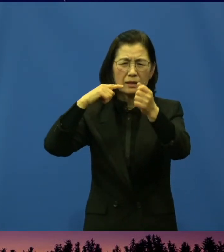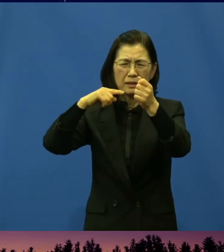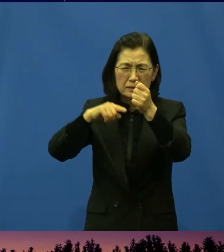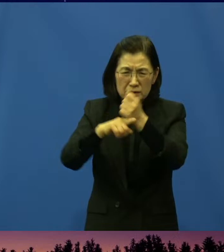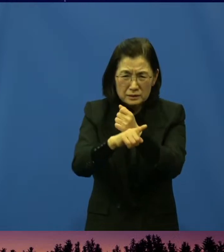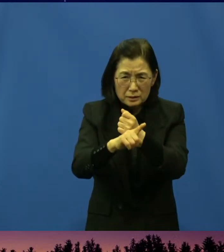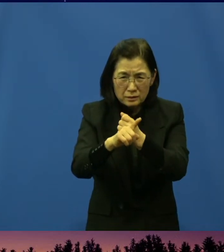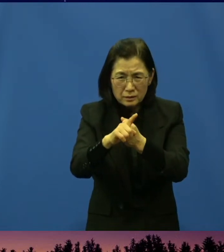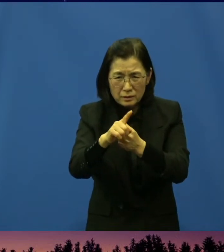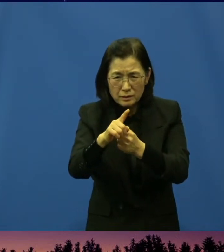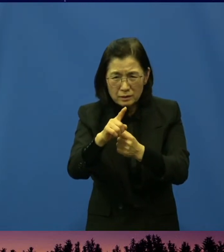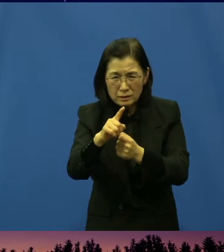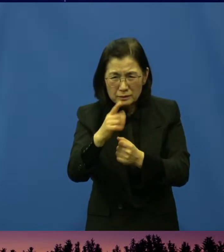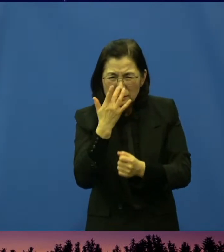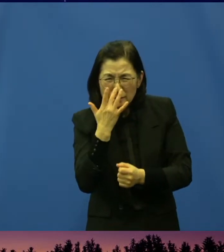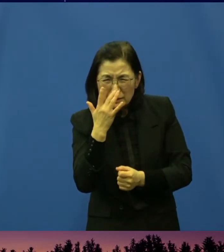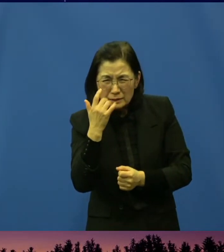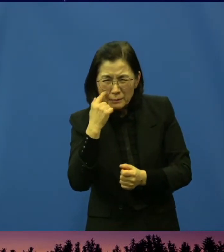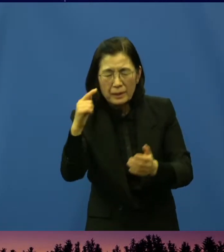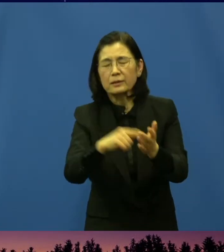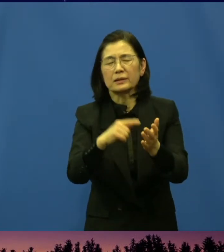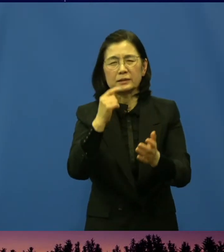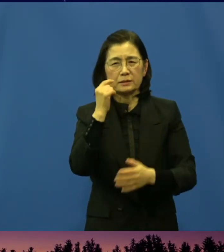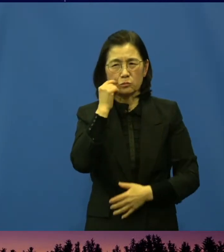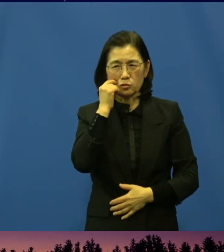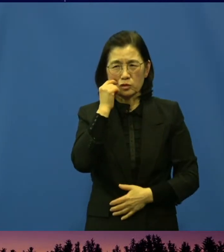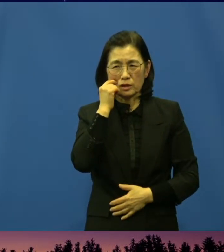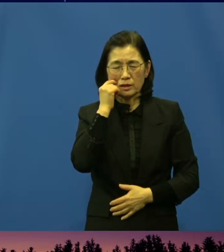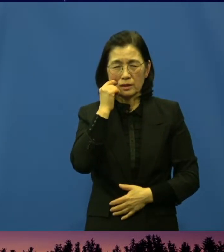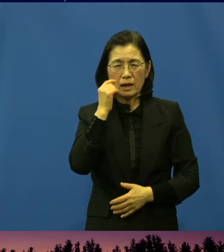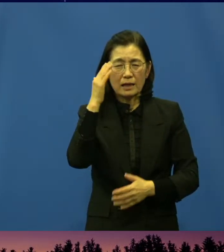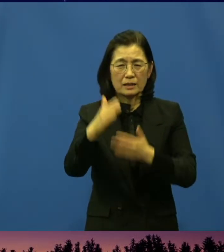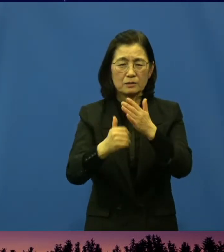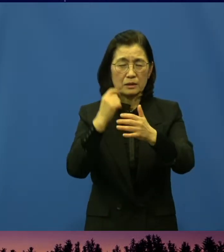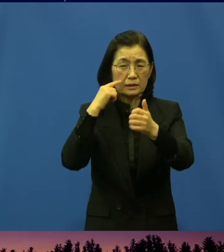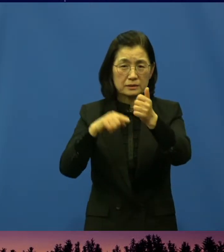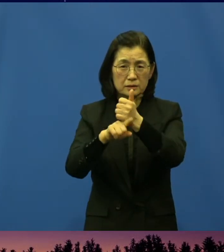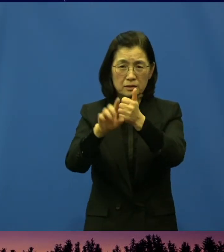설키고 결국 뭘 놓쳐요? 하나님의 뜻을 놓치는 거죠.